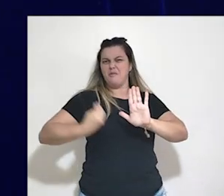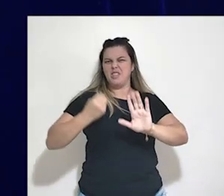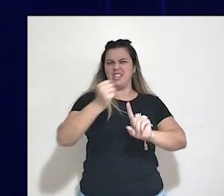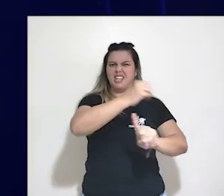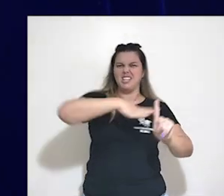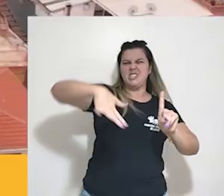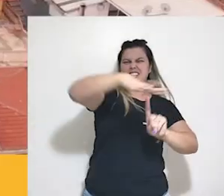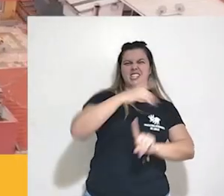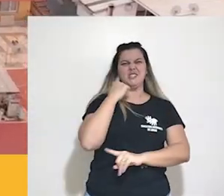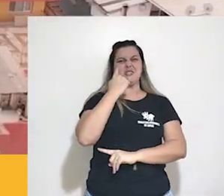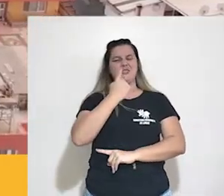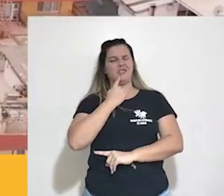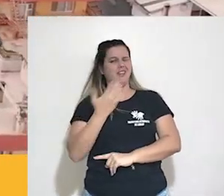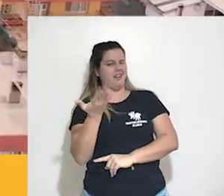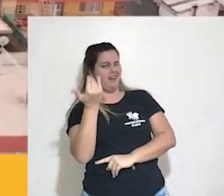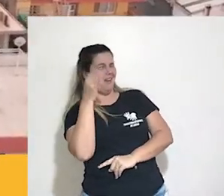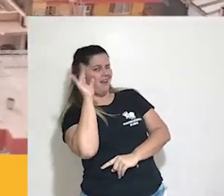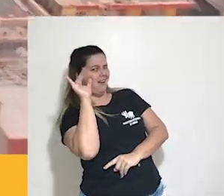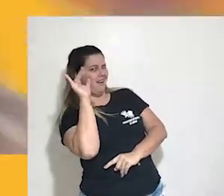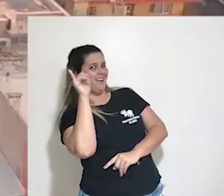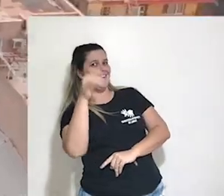Fiquem ligadinhos aí.